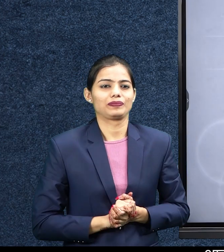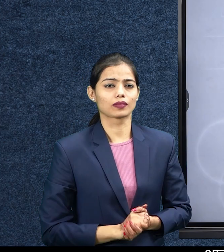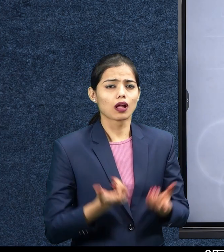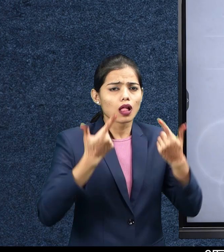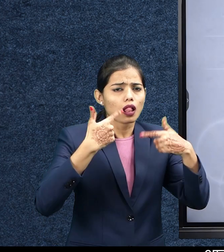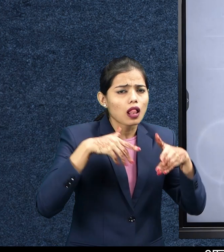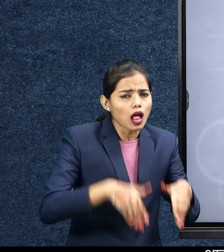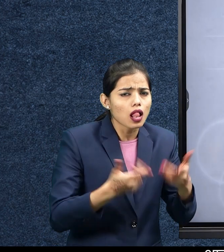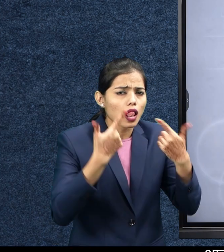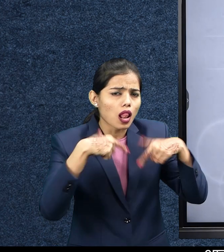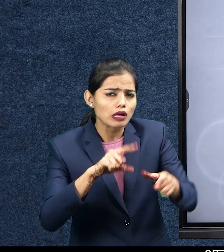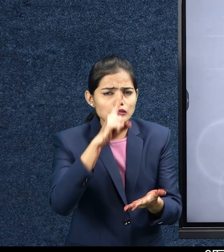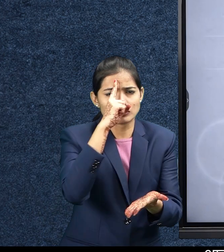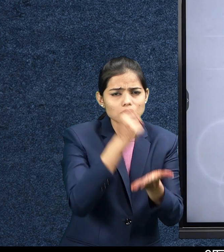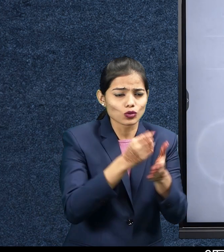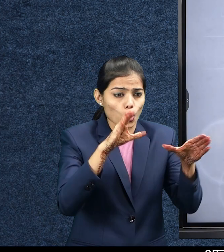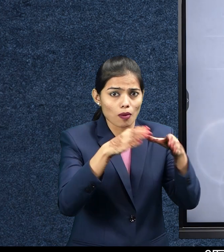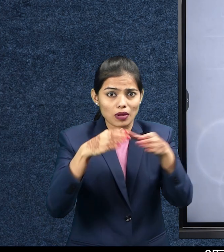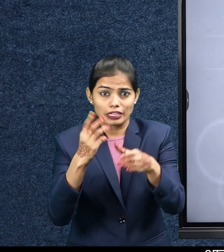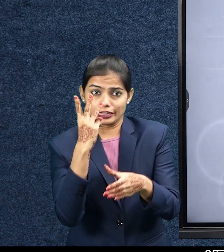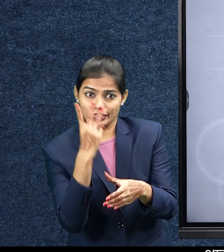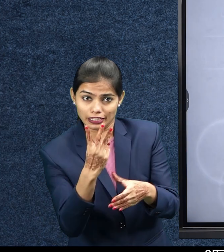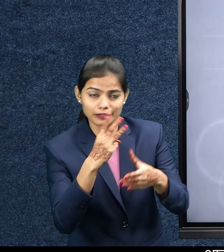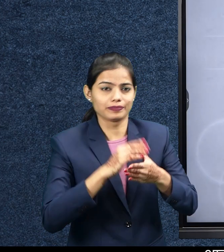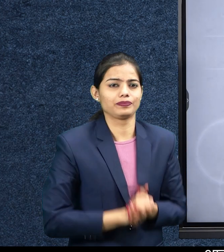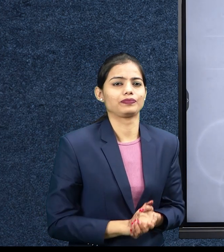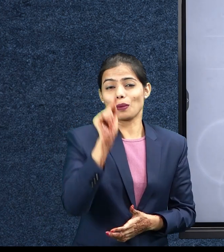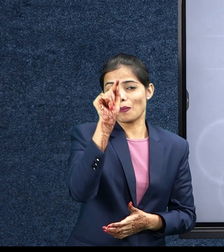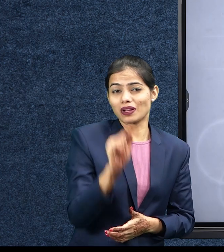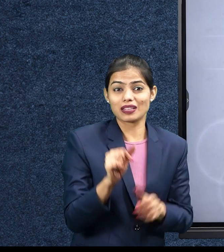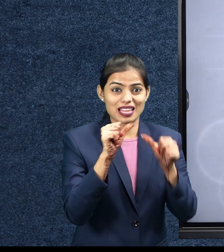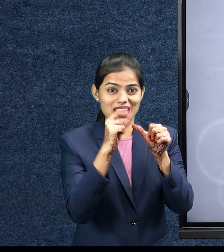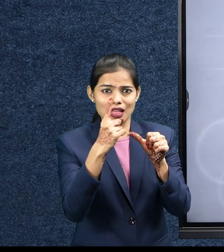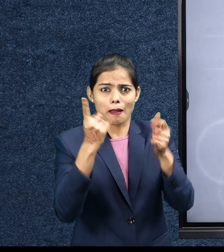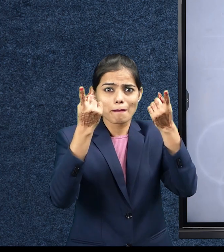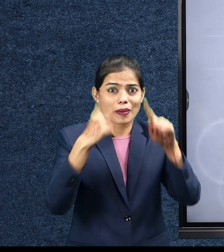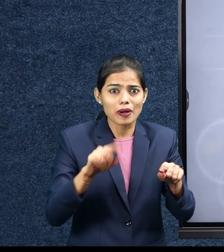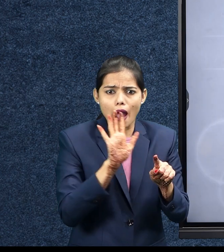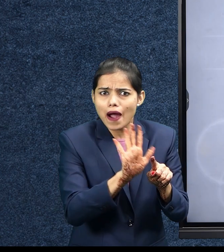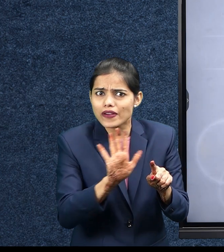आता आपण 3 घटनांचा विचार करूया. इव्हेंट A1 प्राईम नंबर मिळवणे.